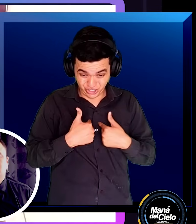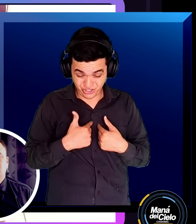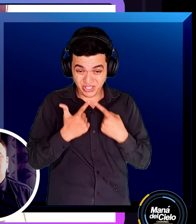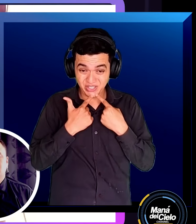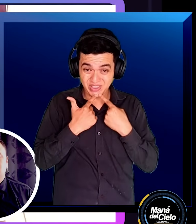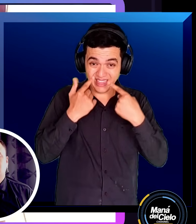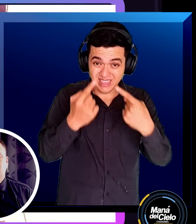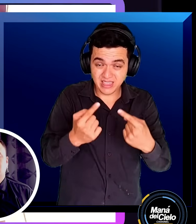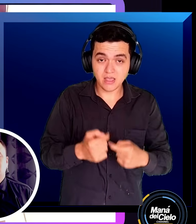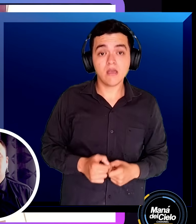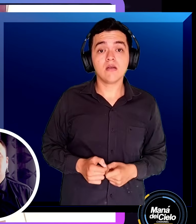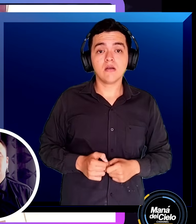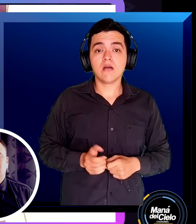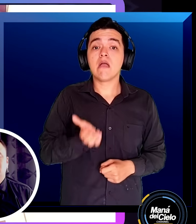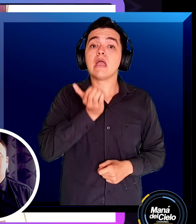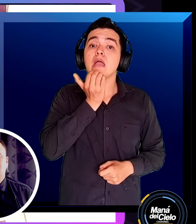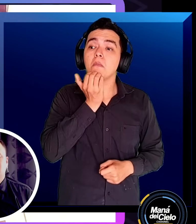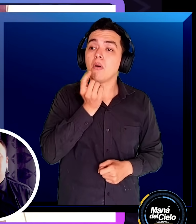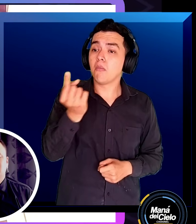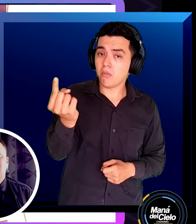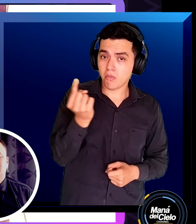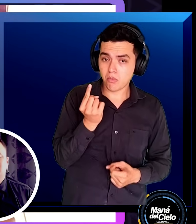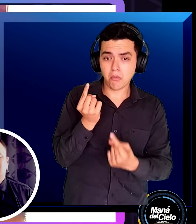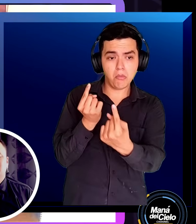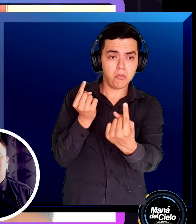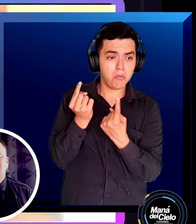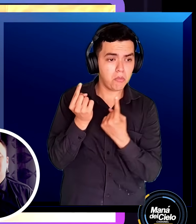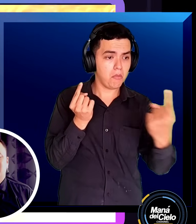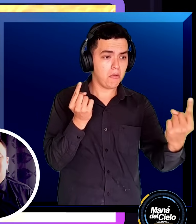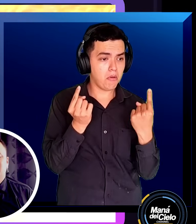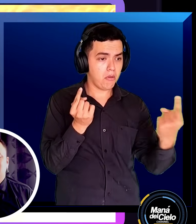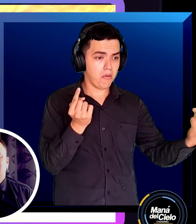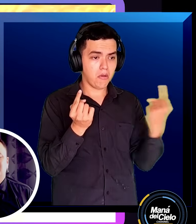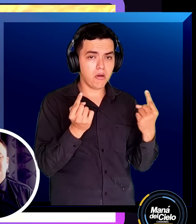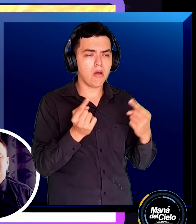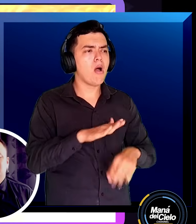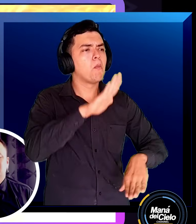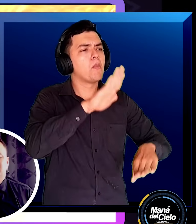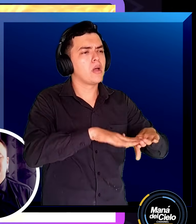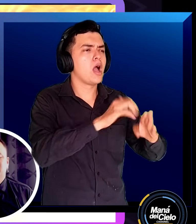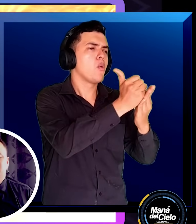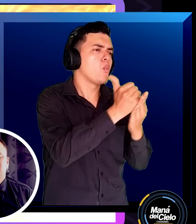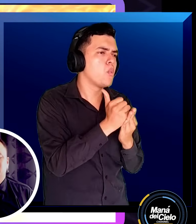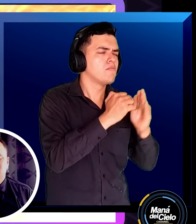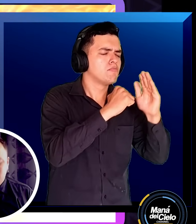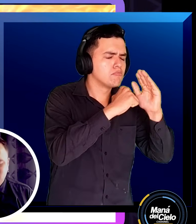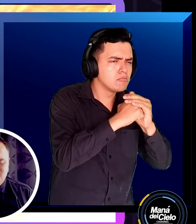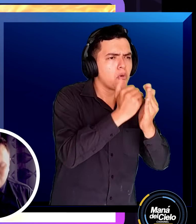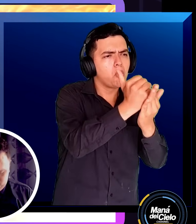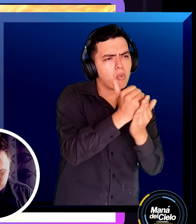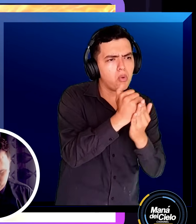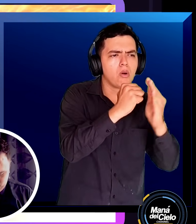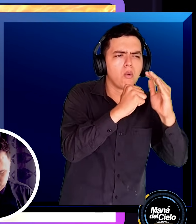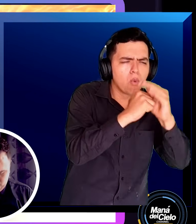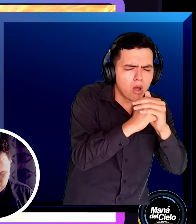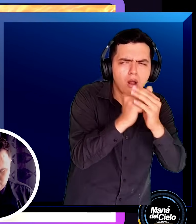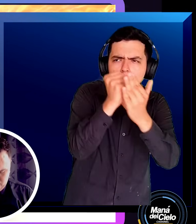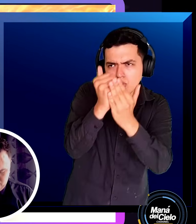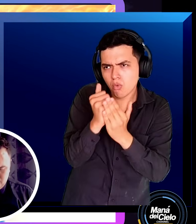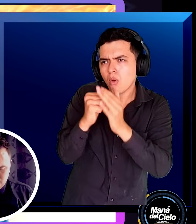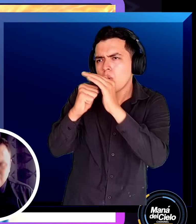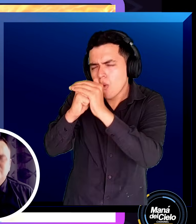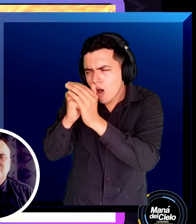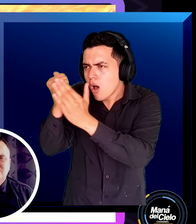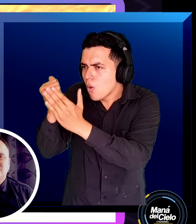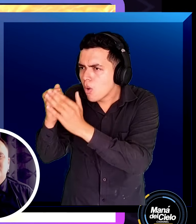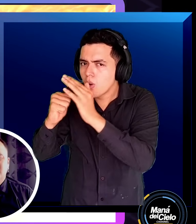Entonces yo les digo: no me traigan peticiones de gente que quiere quedarse en la casa. Díganle que venga, que con mucho gusto va a encontrar el